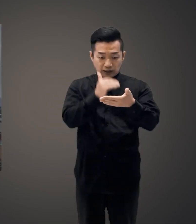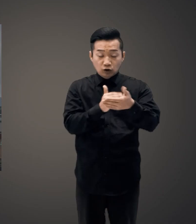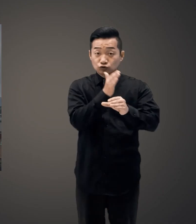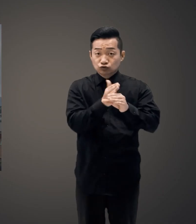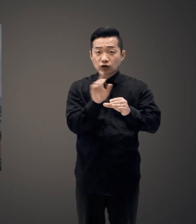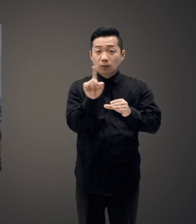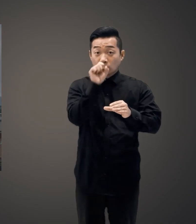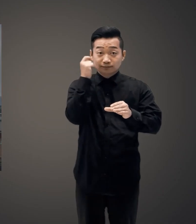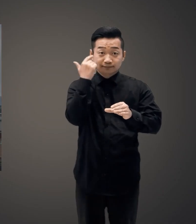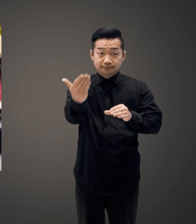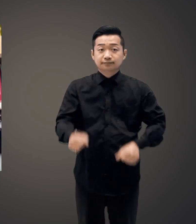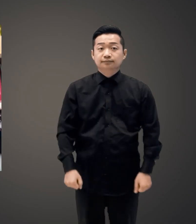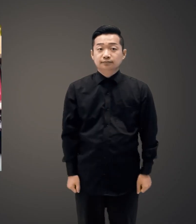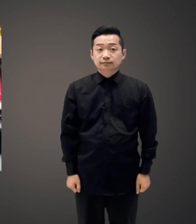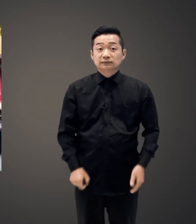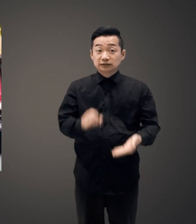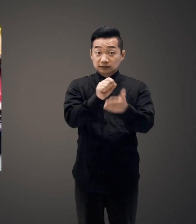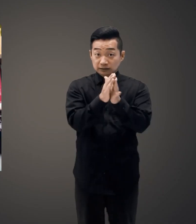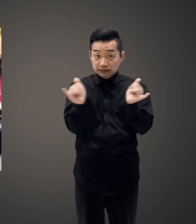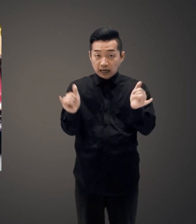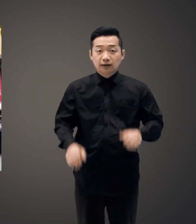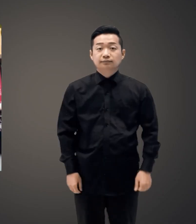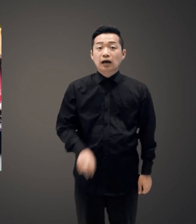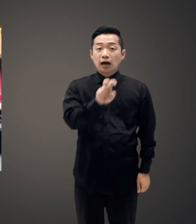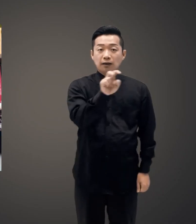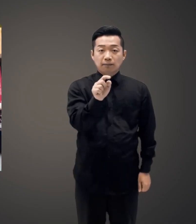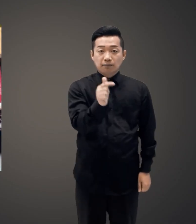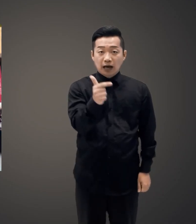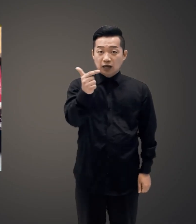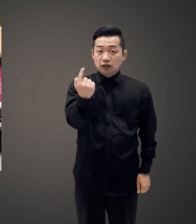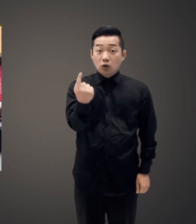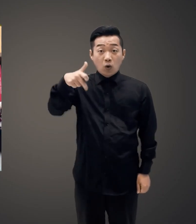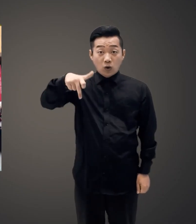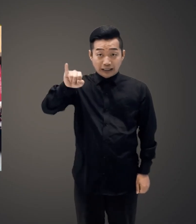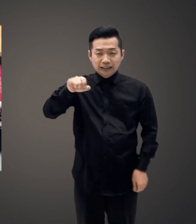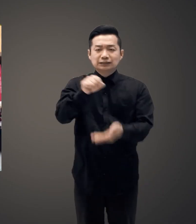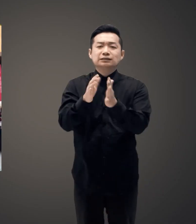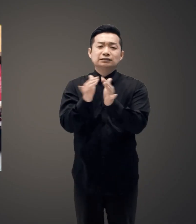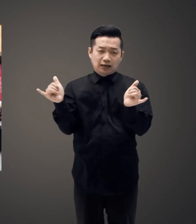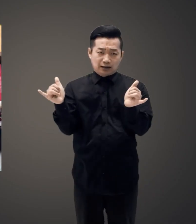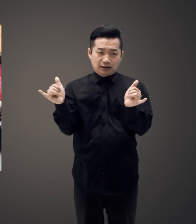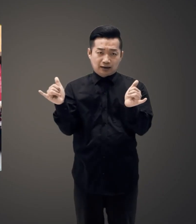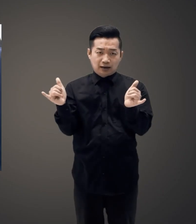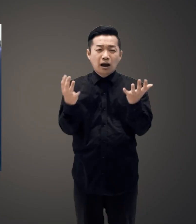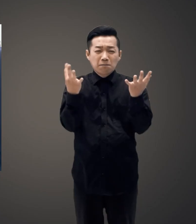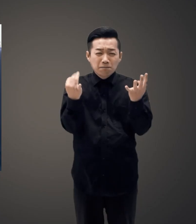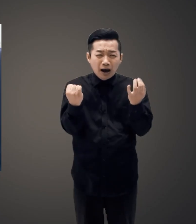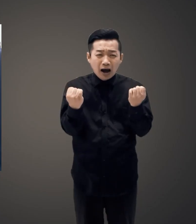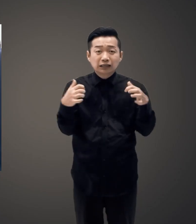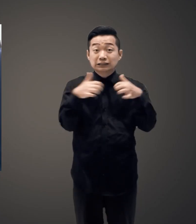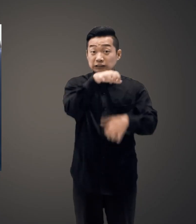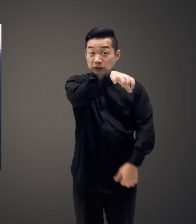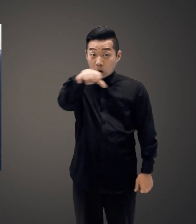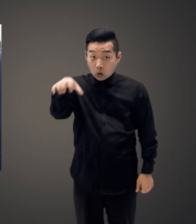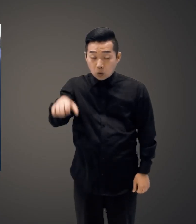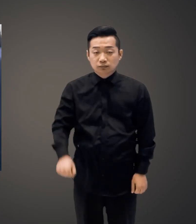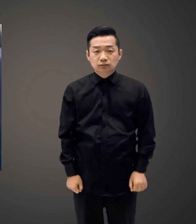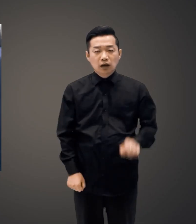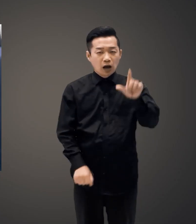어떤 점이 좋으셨나요? 책의 저자인 프란체스카 만누치가 저널리스트이다 보니 수많은 분쟁